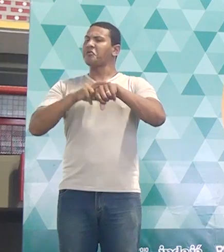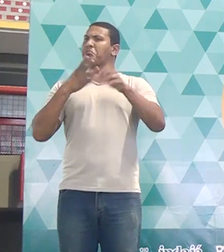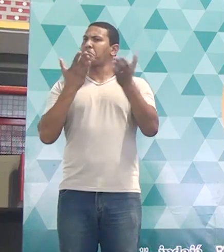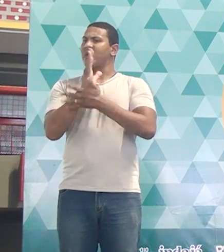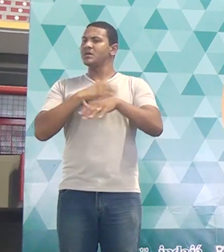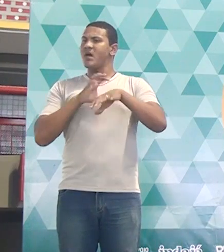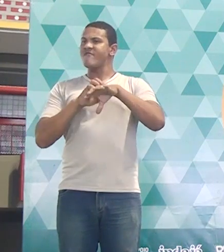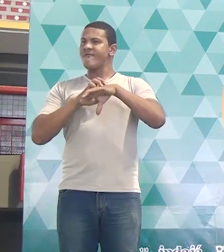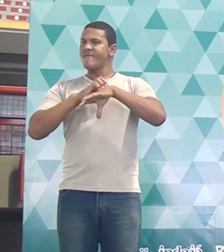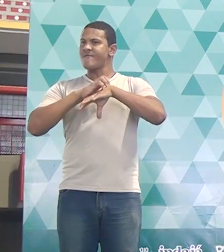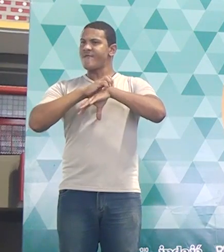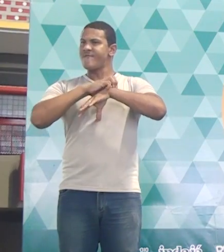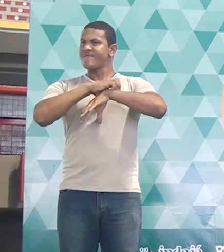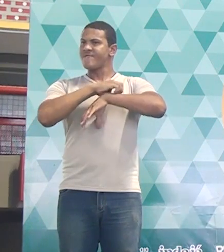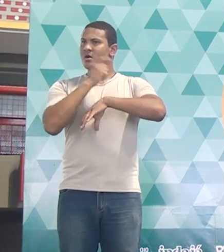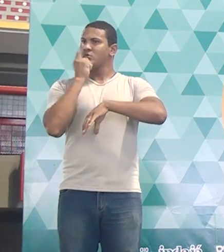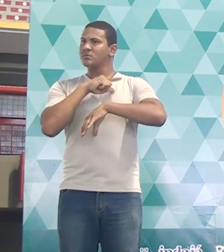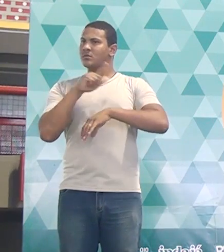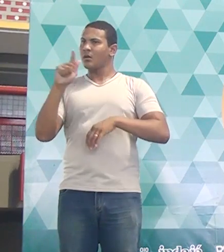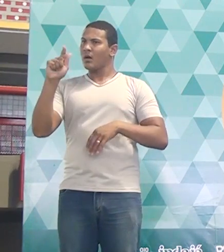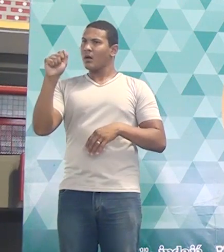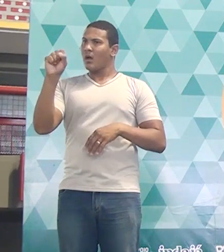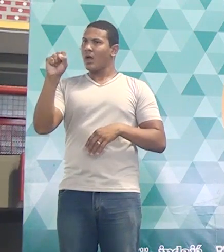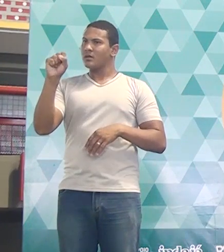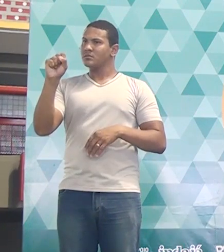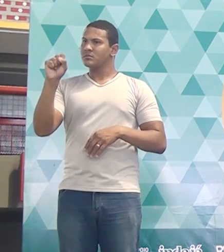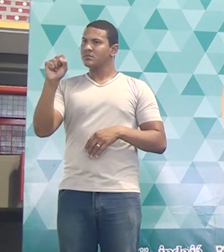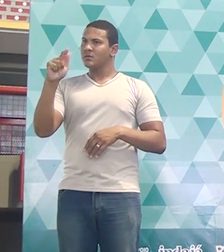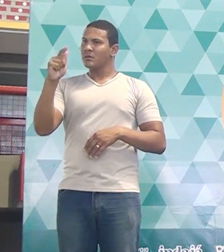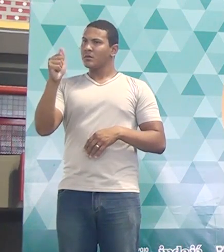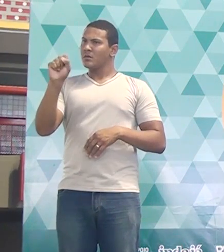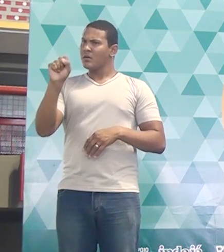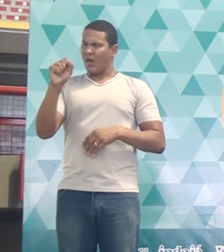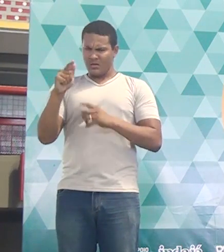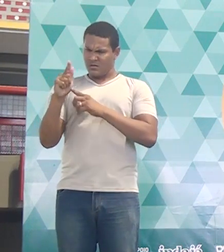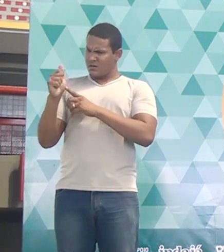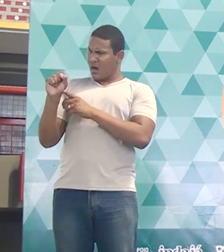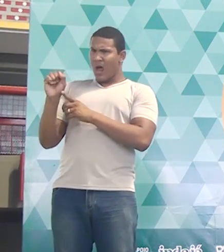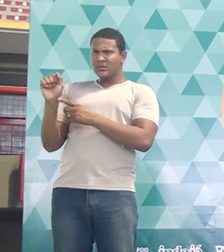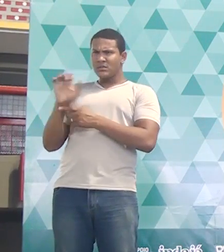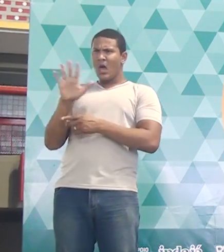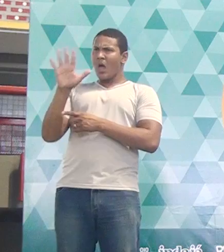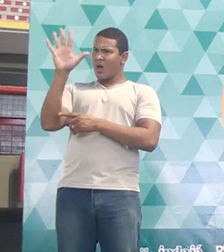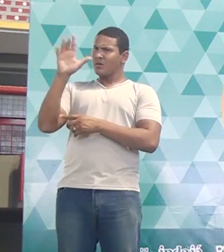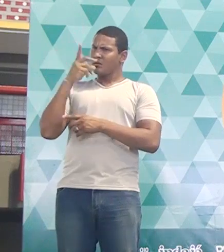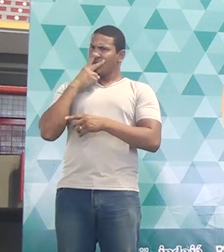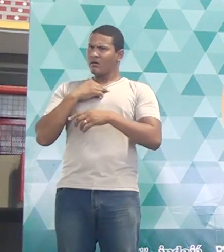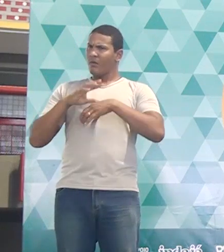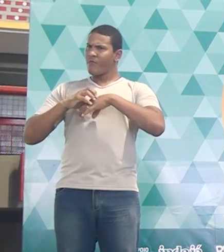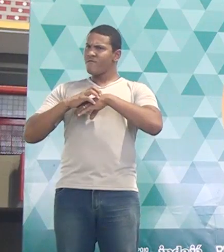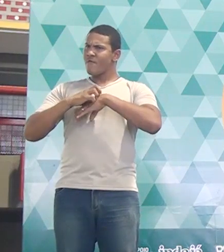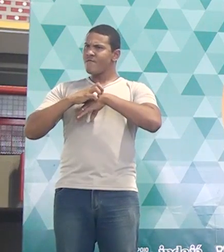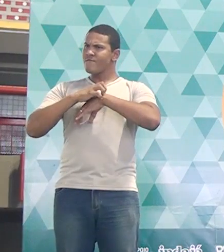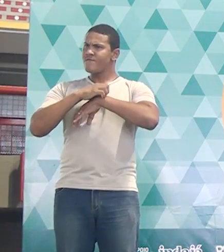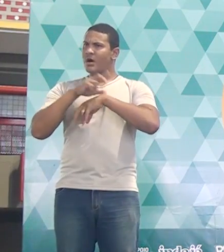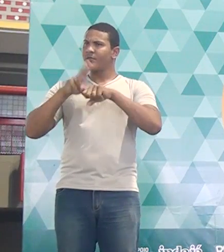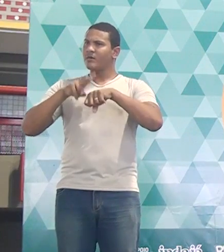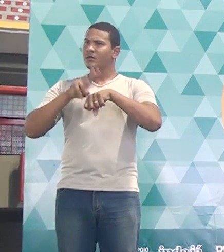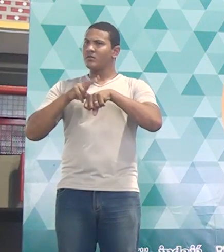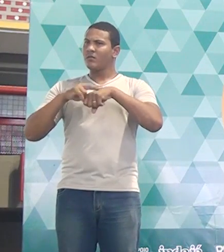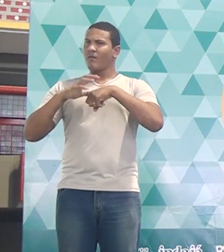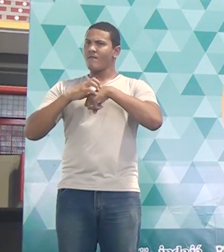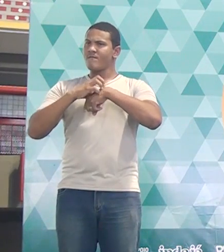tão corrosivo que eu não posso guardar em recipiente de vidro, porque ele corrói o vidro. Ele tem uma aplicação muito